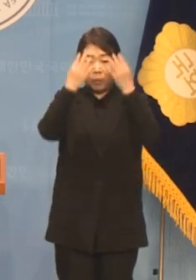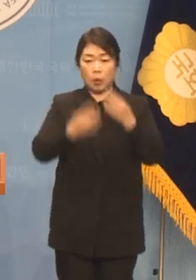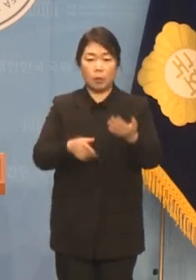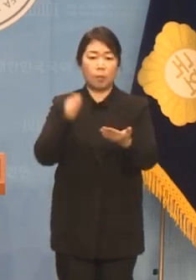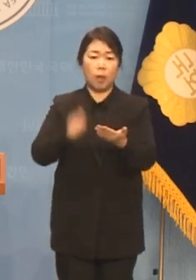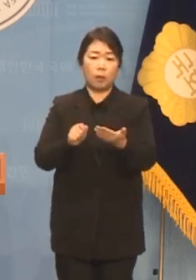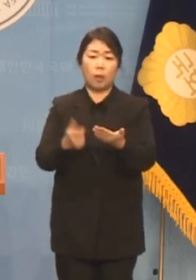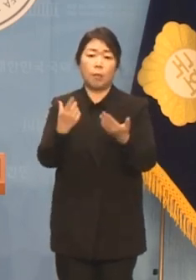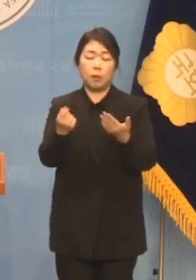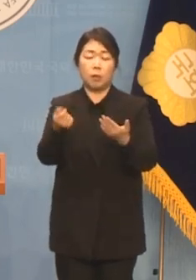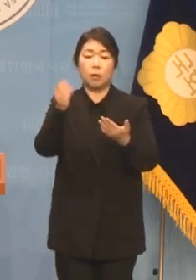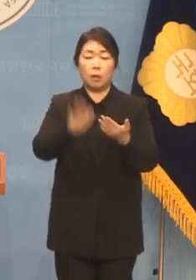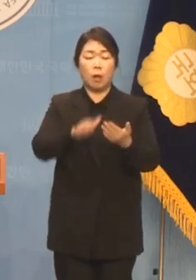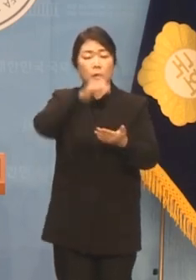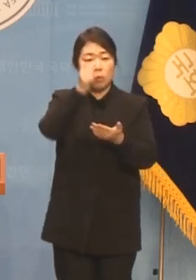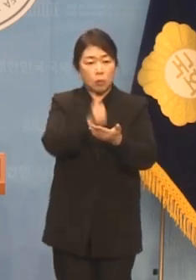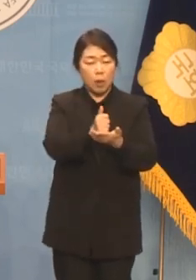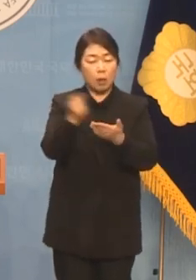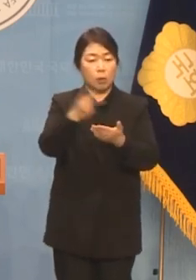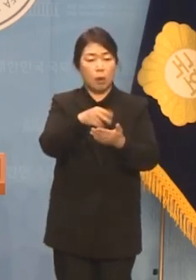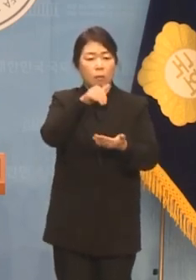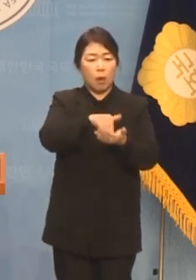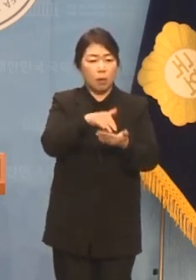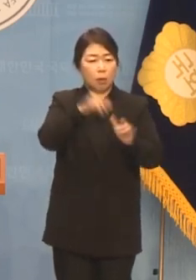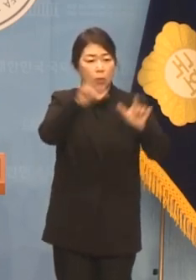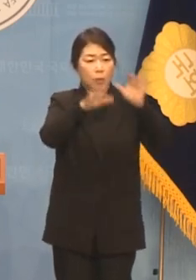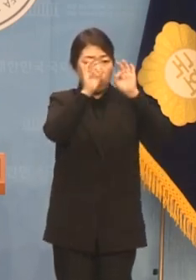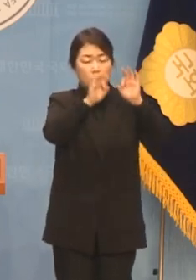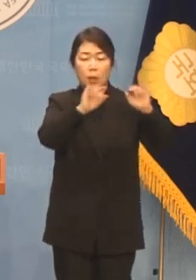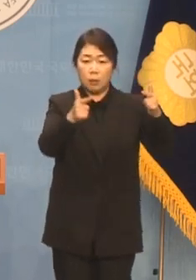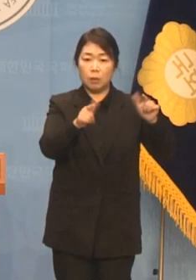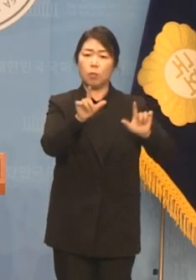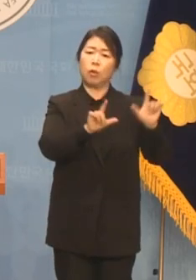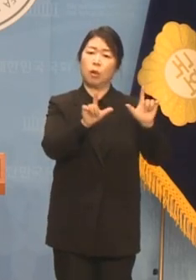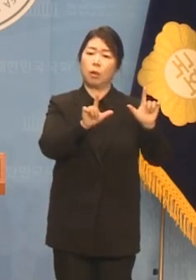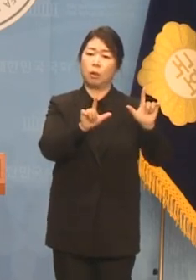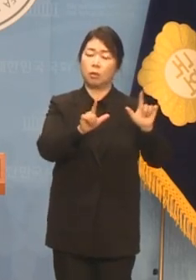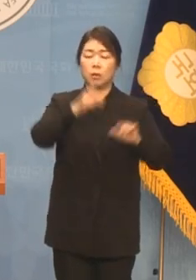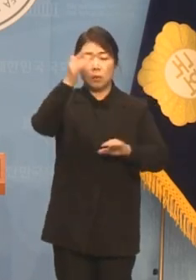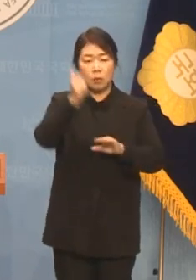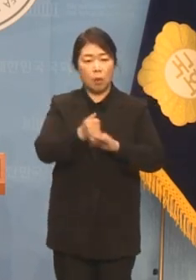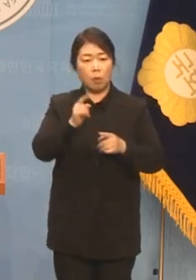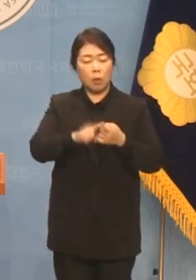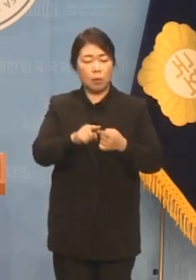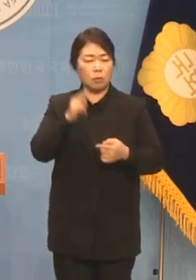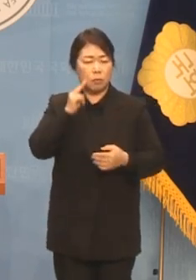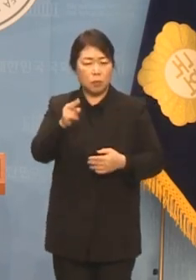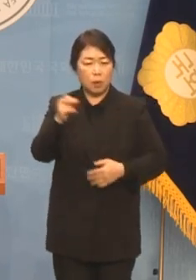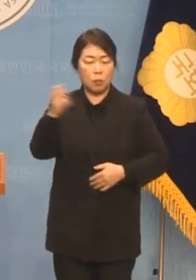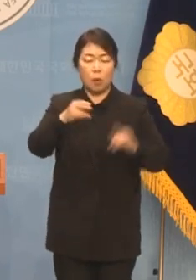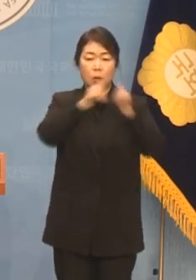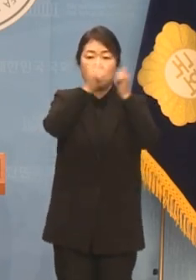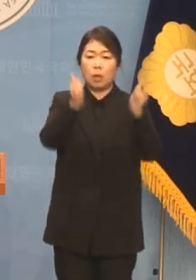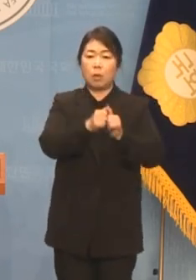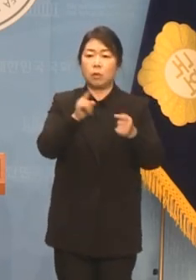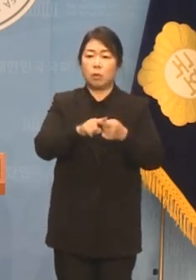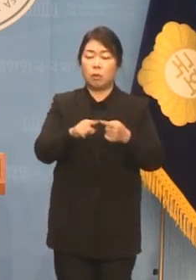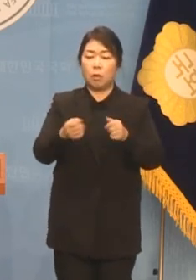그러나 그 죄질과 반성의 기미조차 없는 태도 결과의 중대성과 사회적